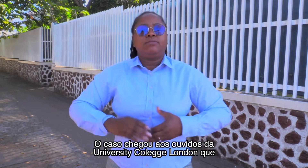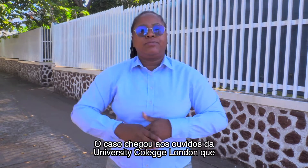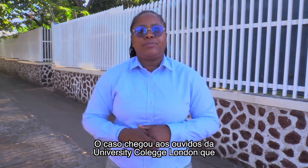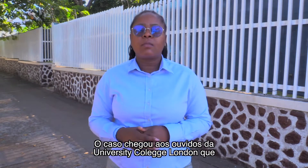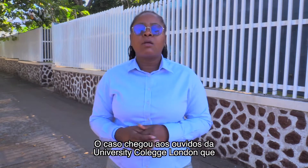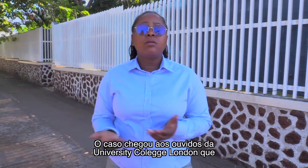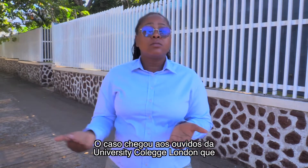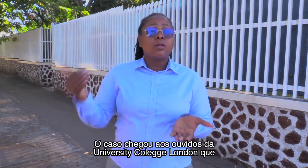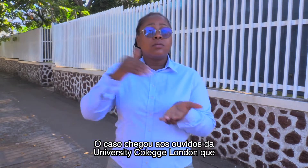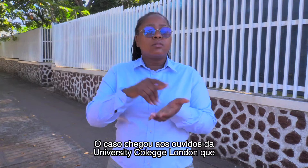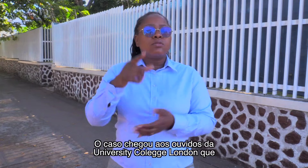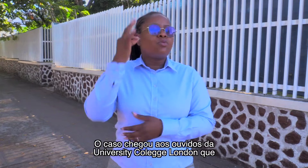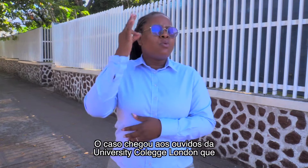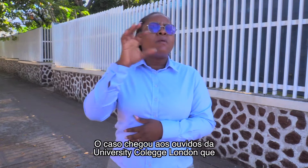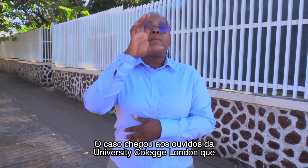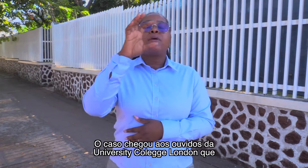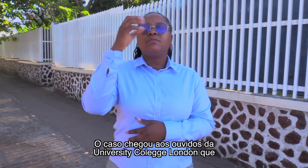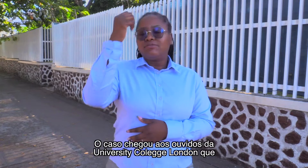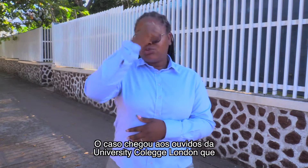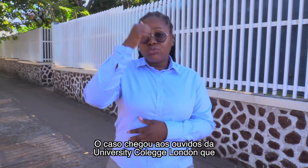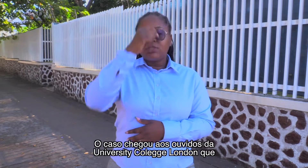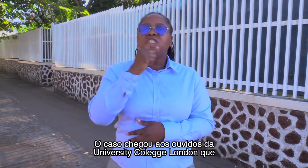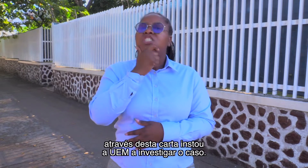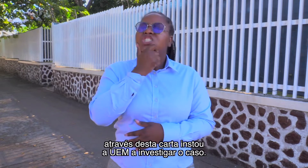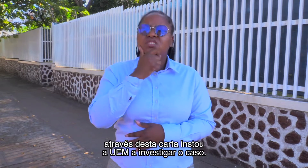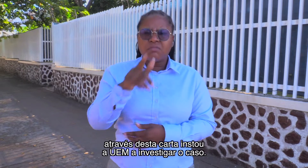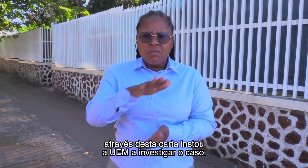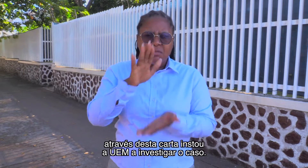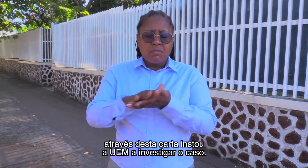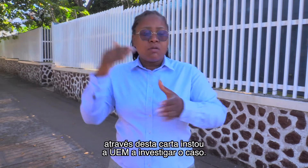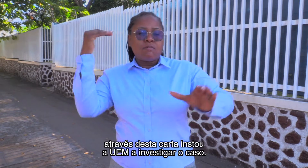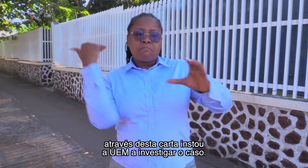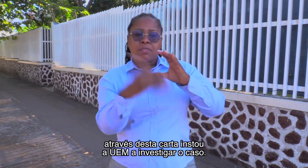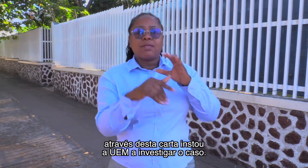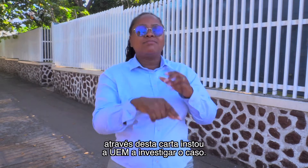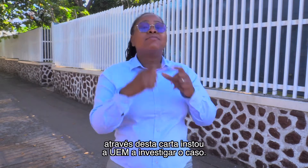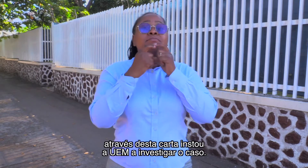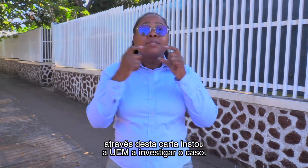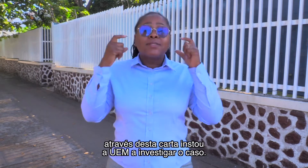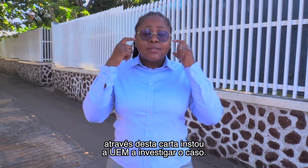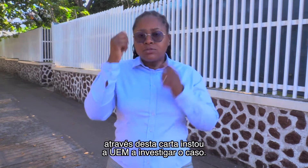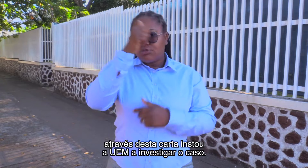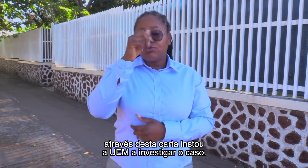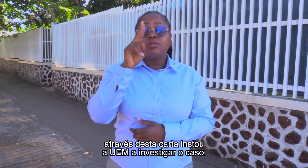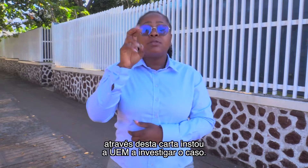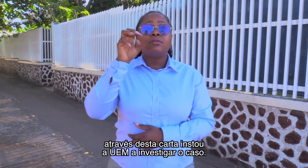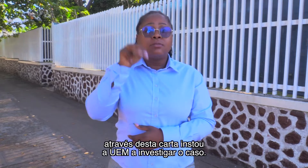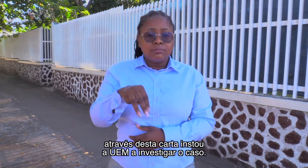aos ouvidos da University College London, que, através desta carta, instou a UEM a investigar o caso.